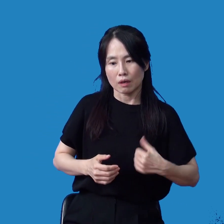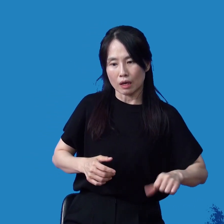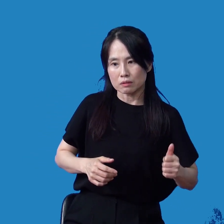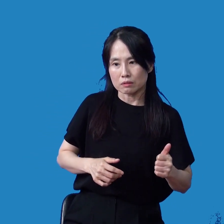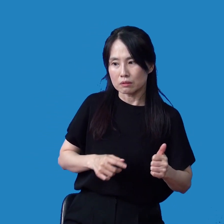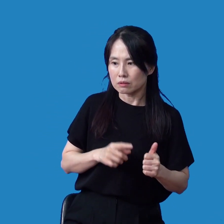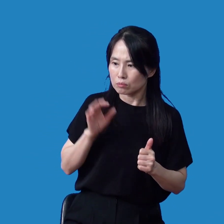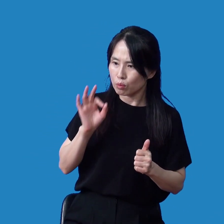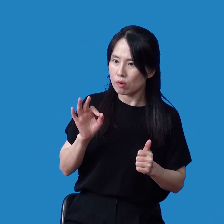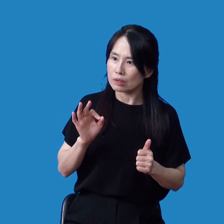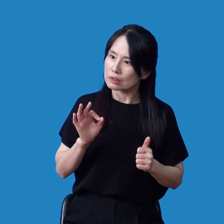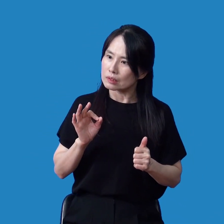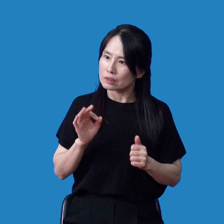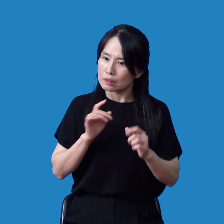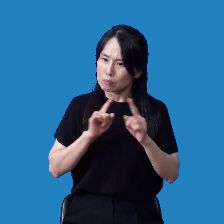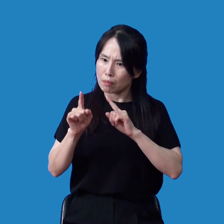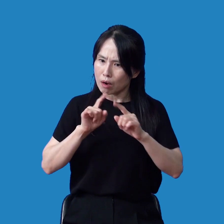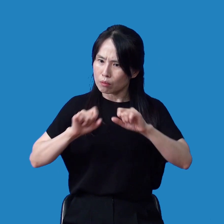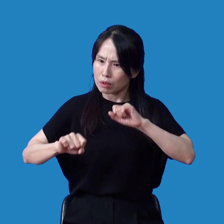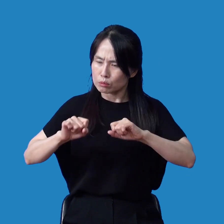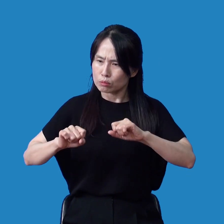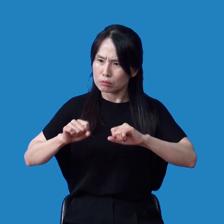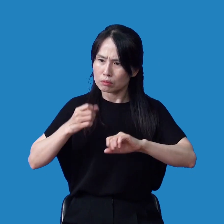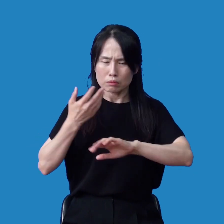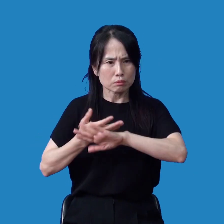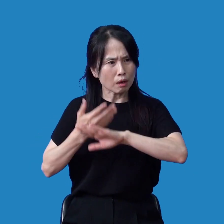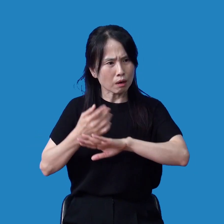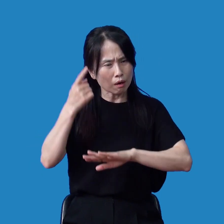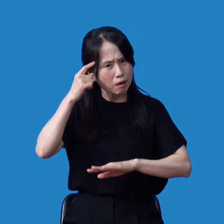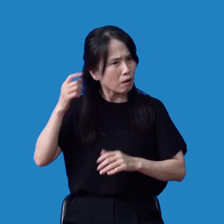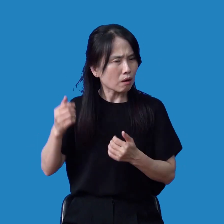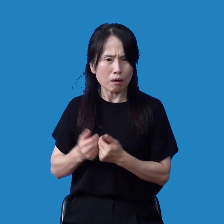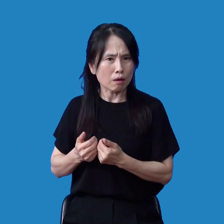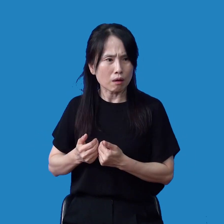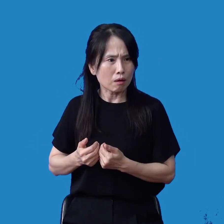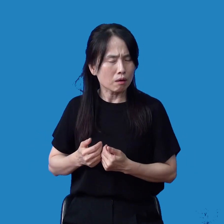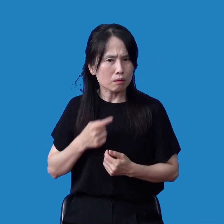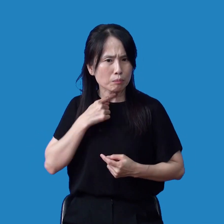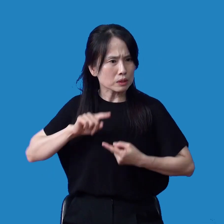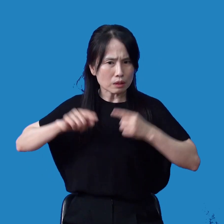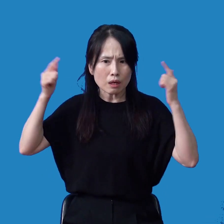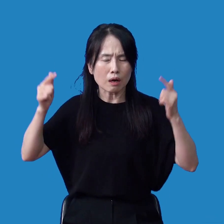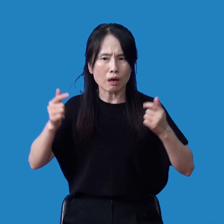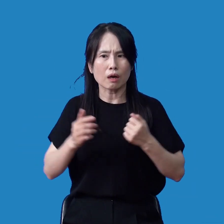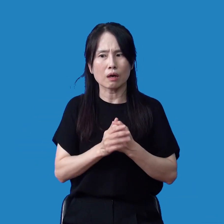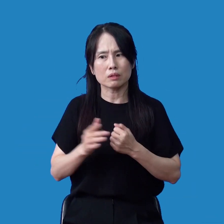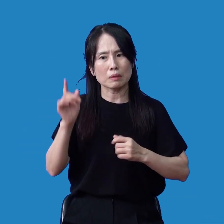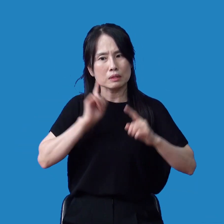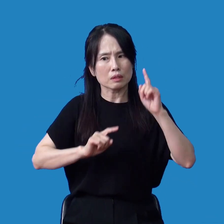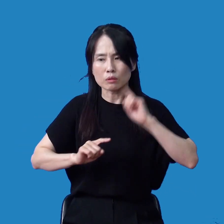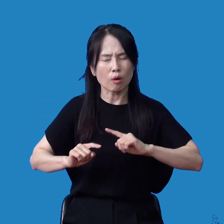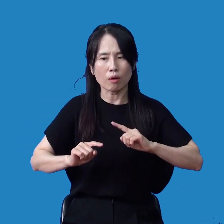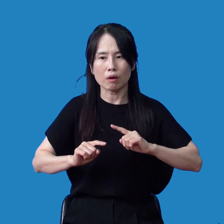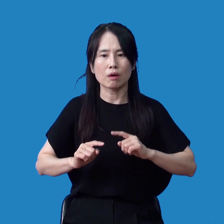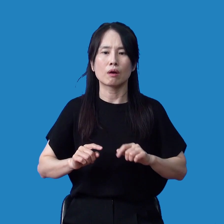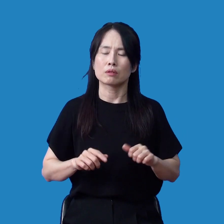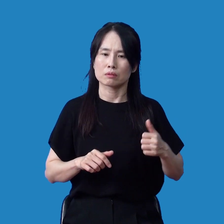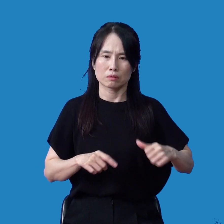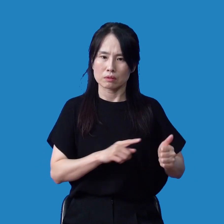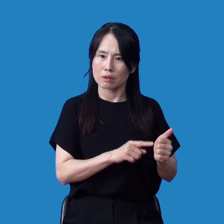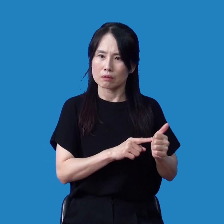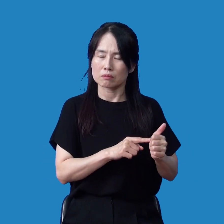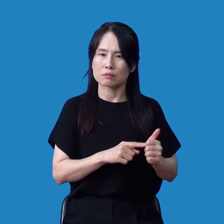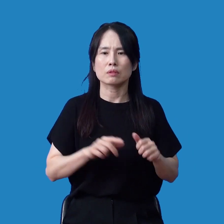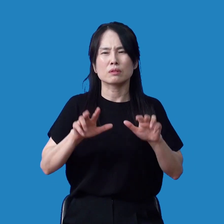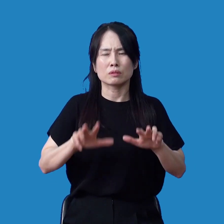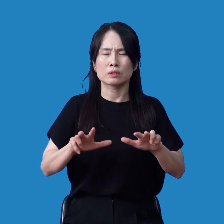그 어머니의 말과 행실이 다른 모습에 자기가 너무 상처를 받아서 그래서 자기는 지금까지도 신앙을 가지지 못하고 있다,